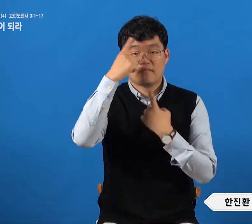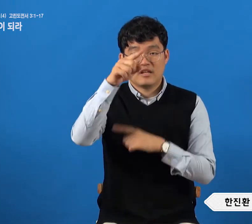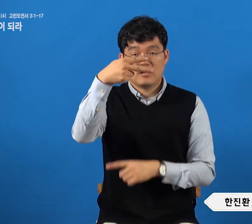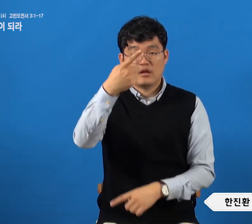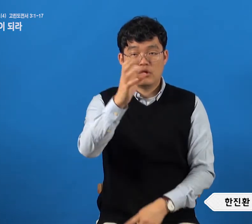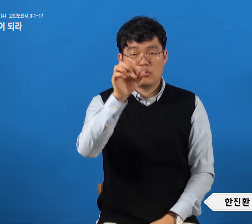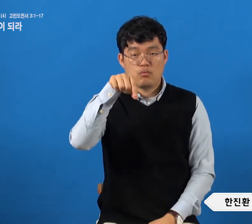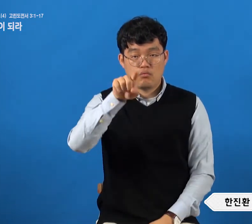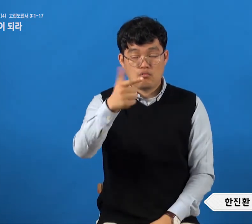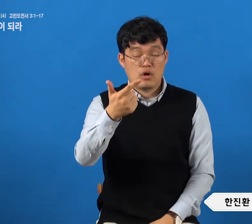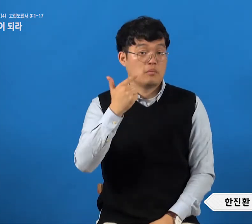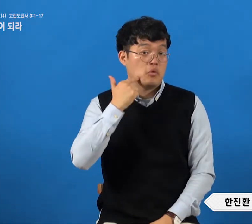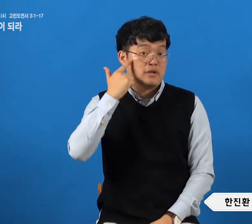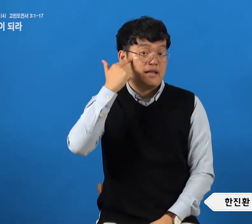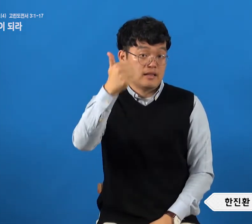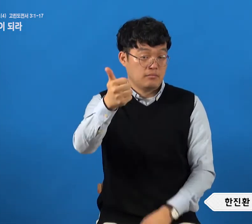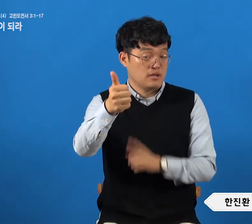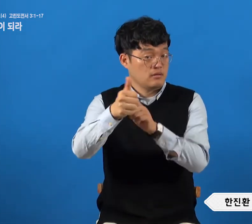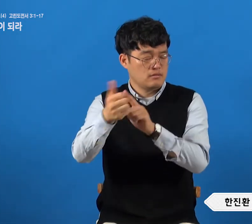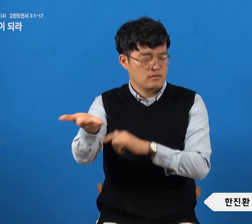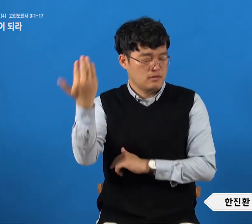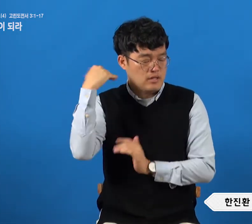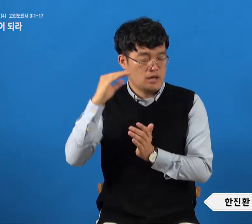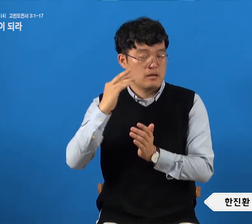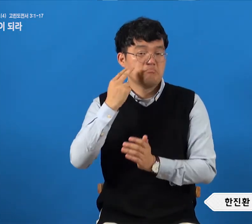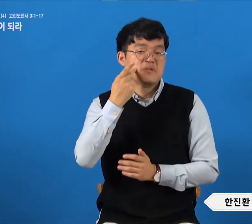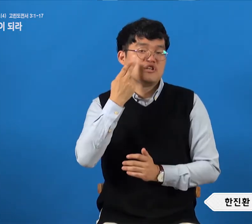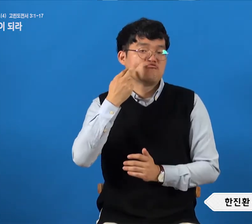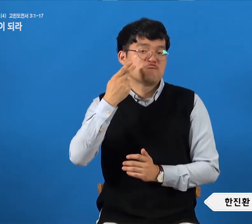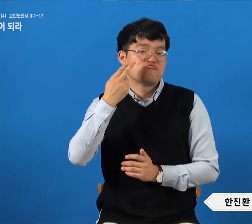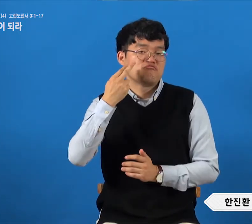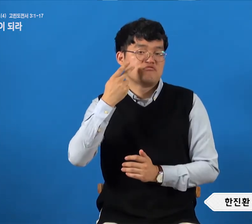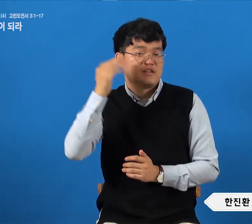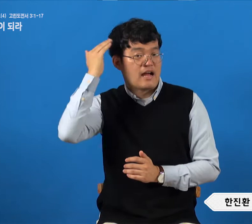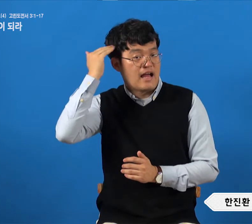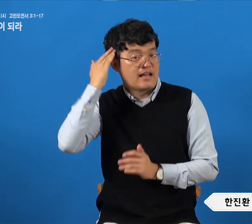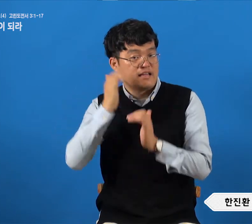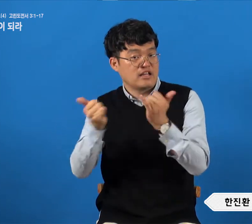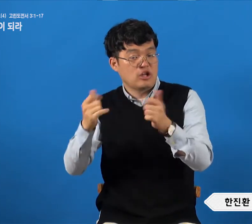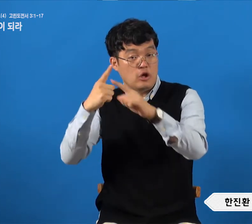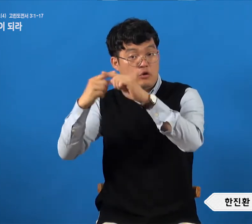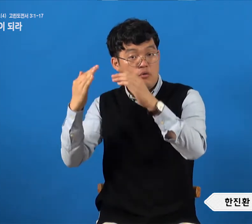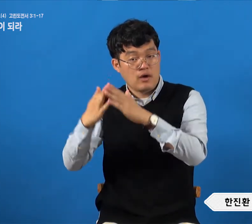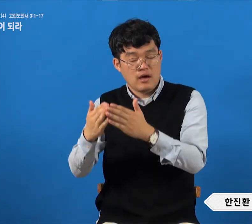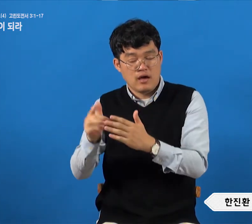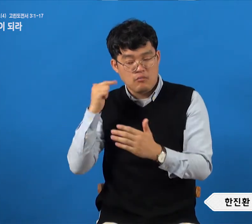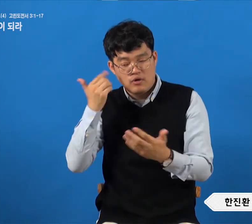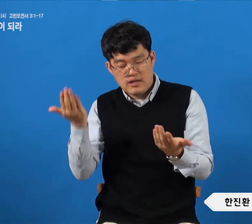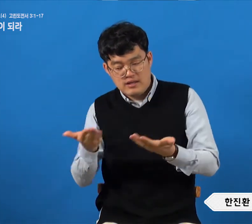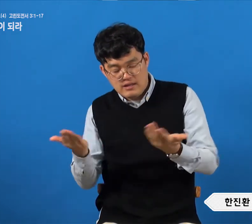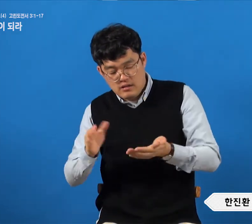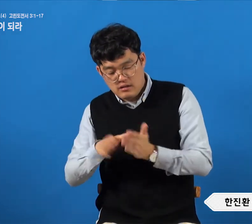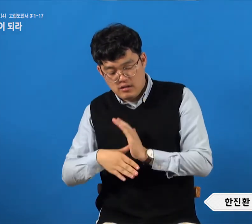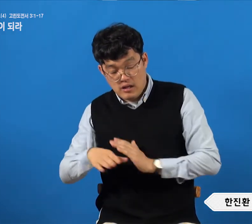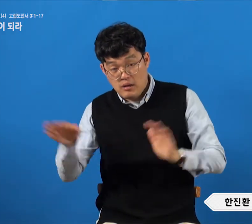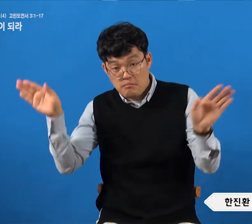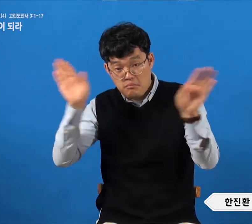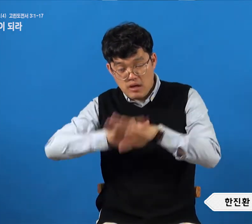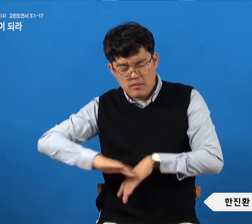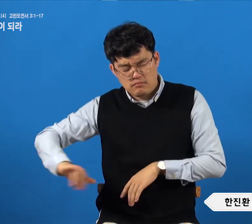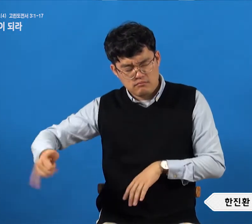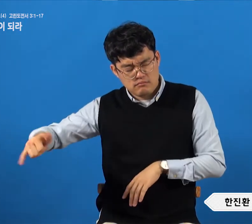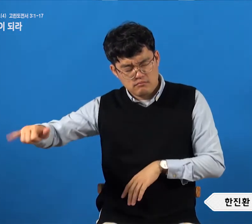이동훈 목사님이 미국 교포교회에서 목회하고 있을 때 하루는 밤에 따르릉 전화가